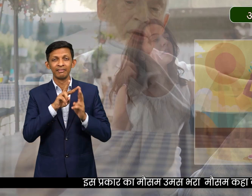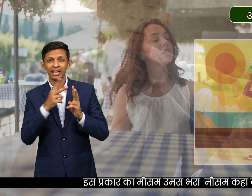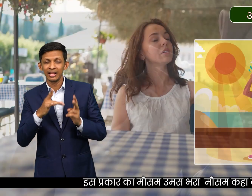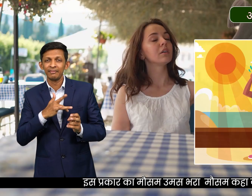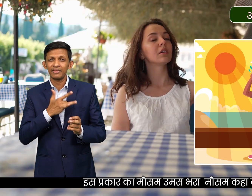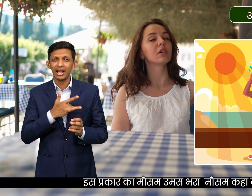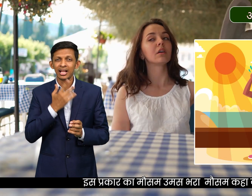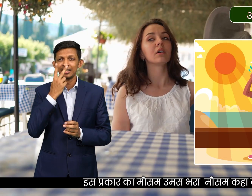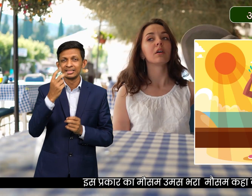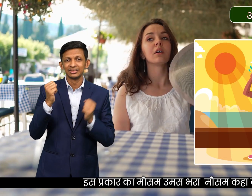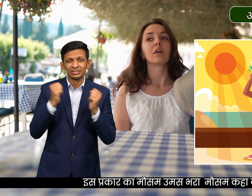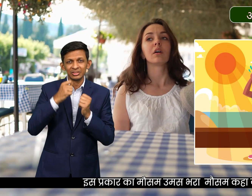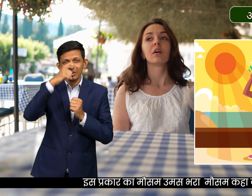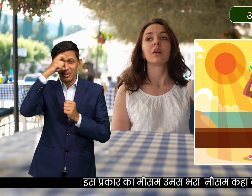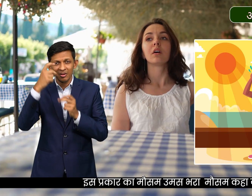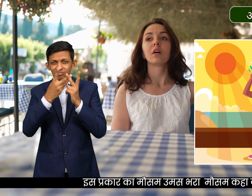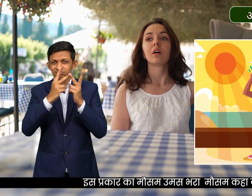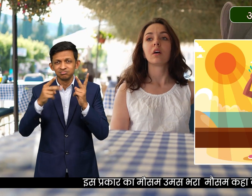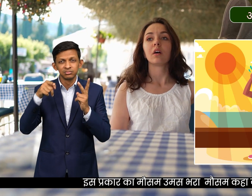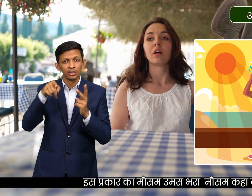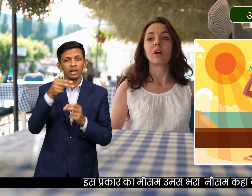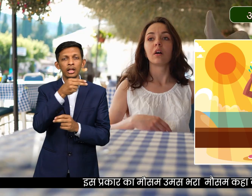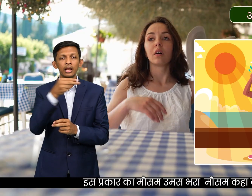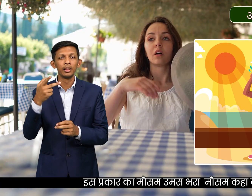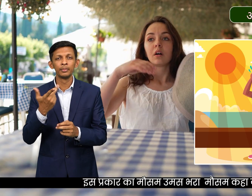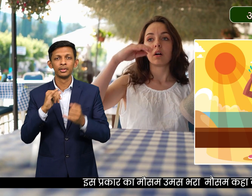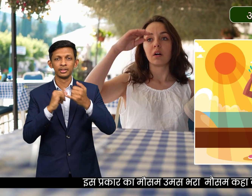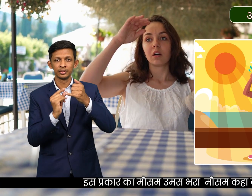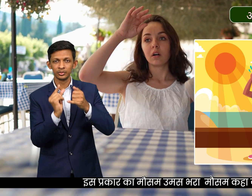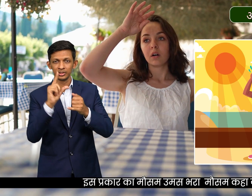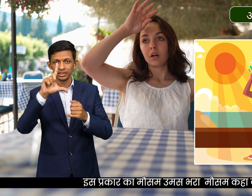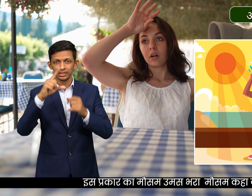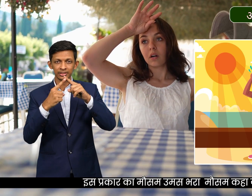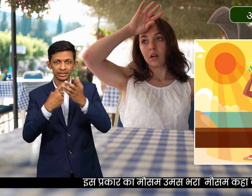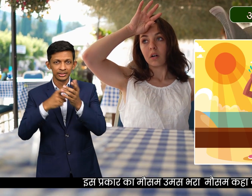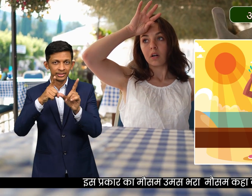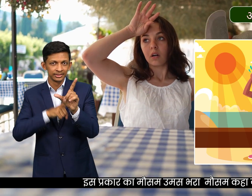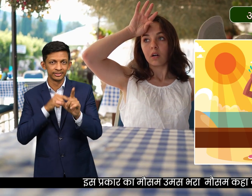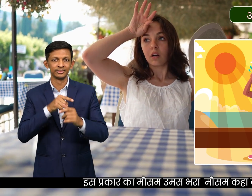इस प्रकार का मौसम उमस भरा मौसम कहा जाता है।